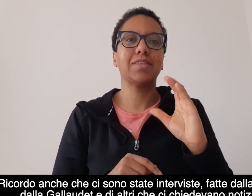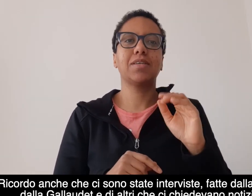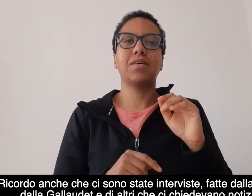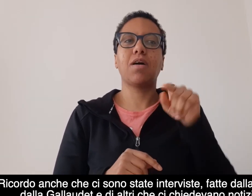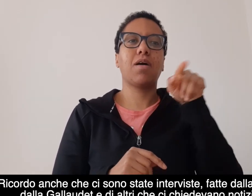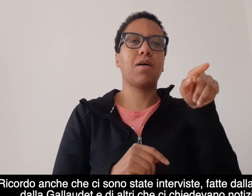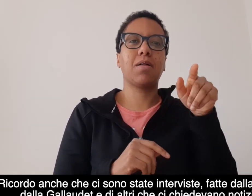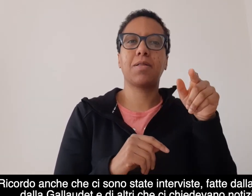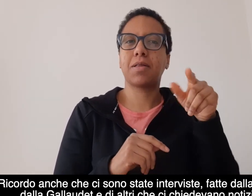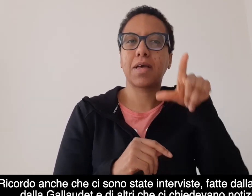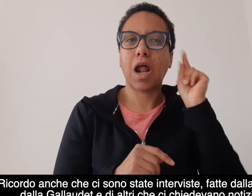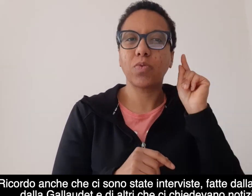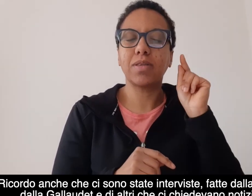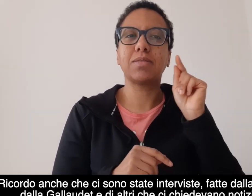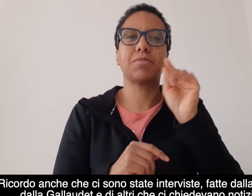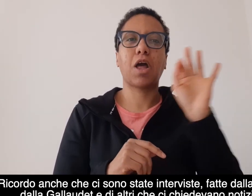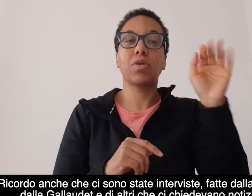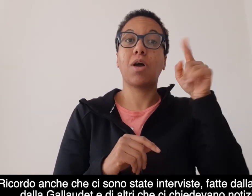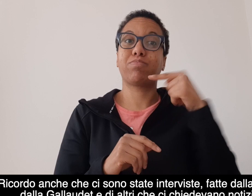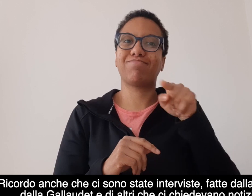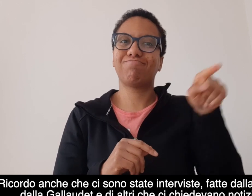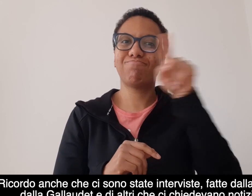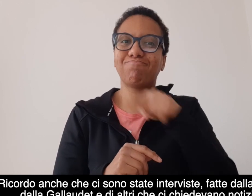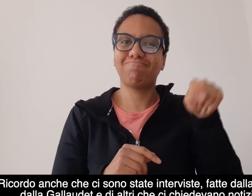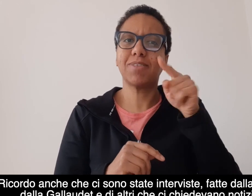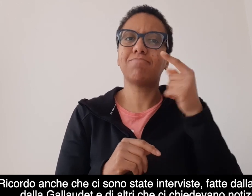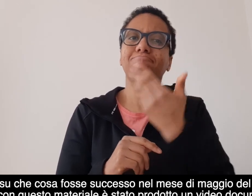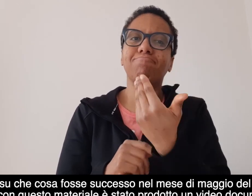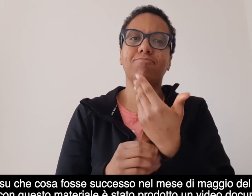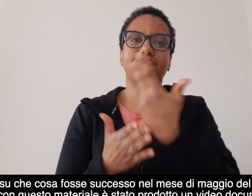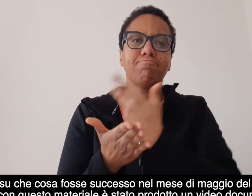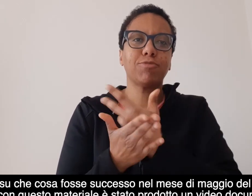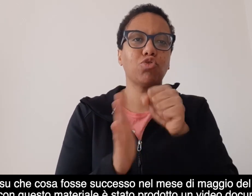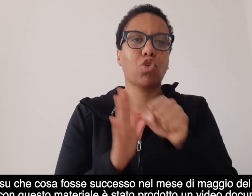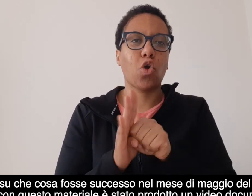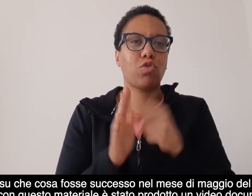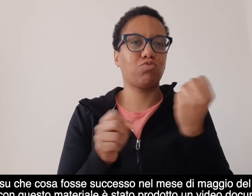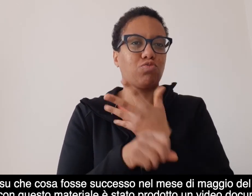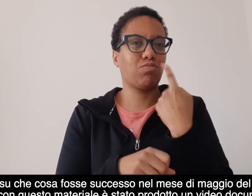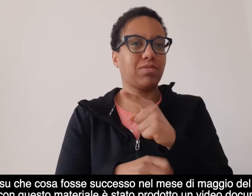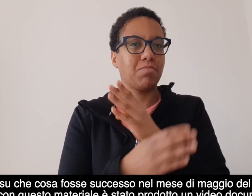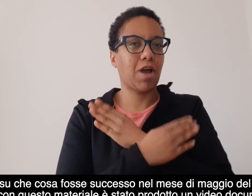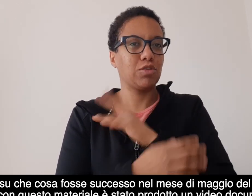che ci chiedevano proprio notizie su che cosa fosse successo nel mese di maggio del